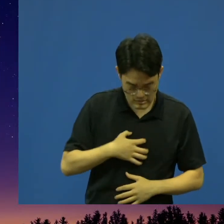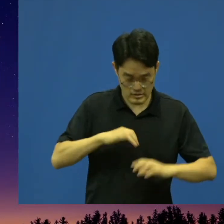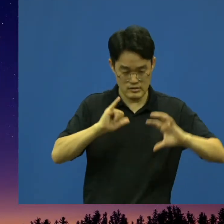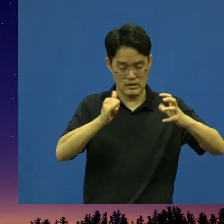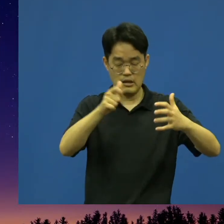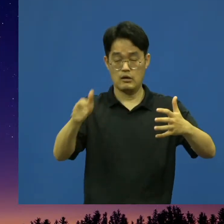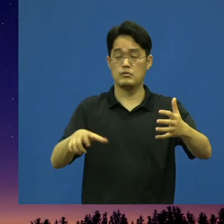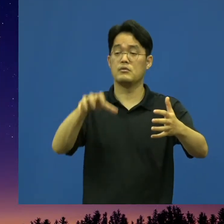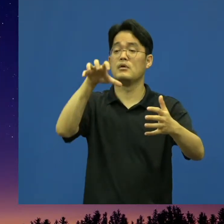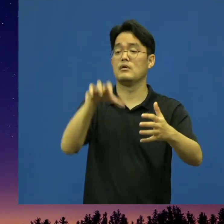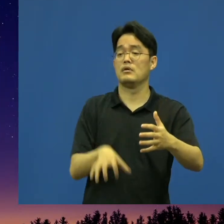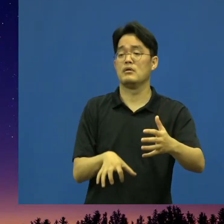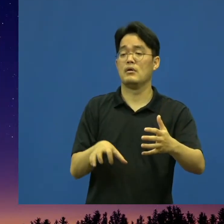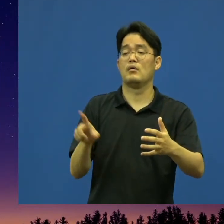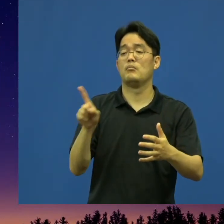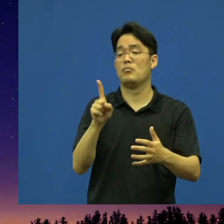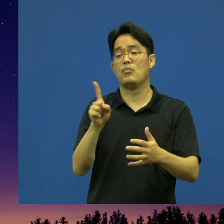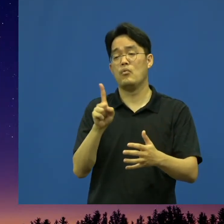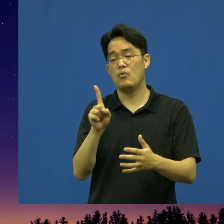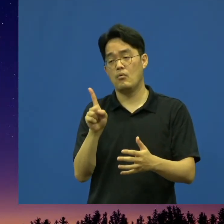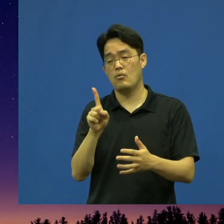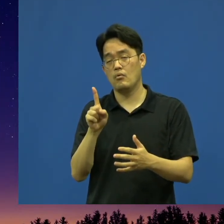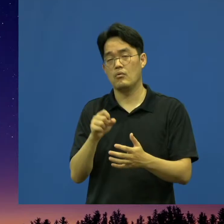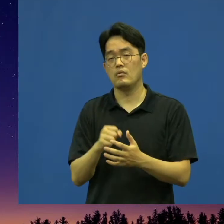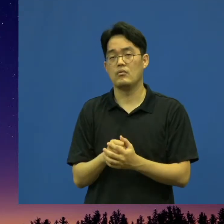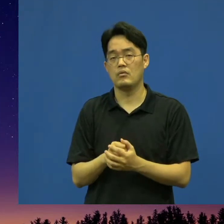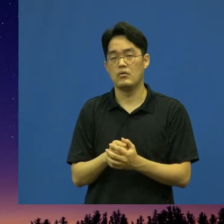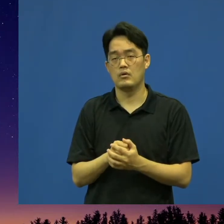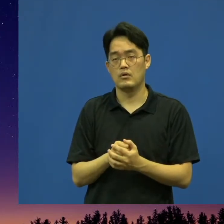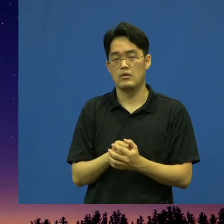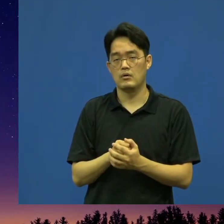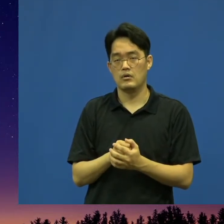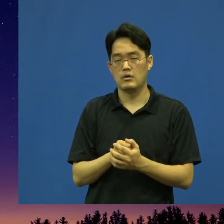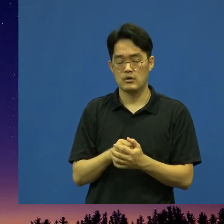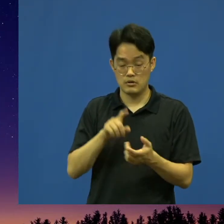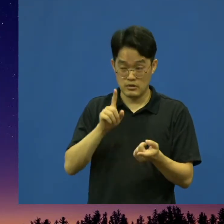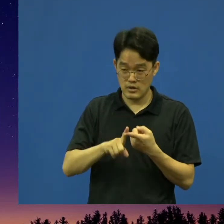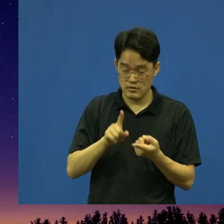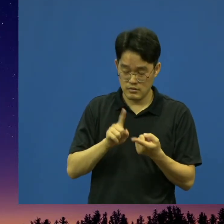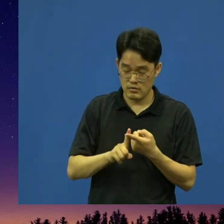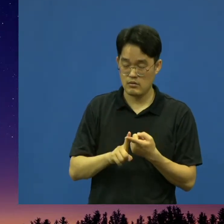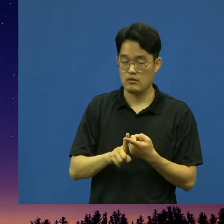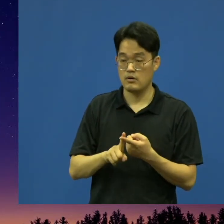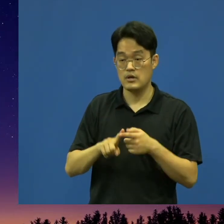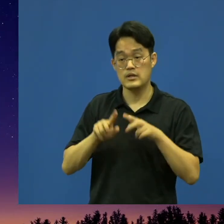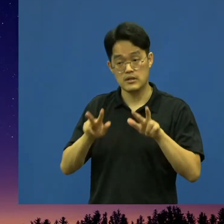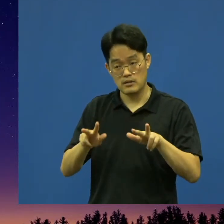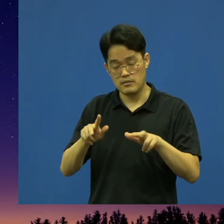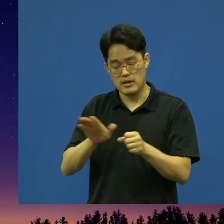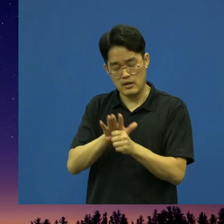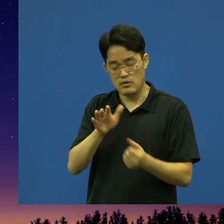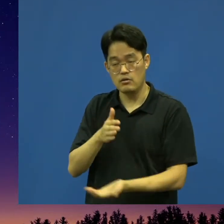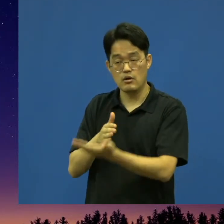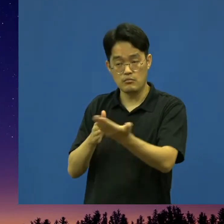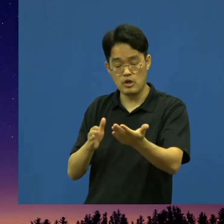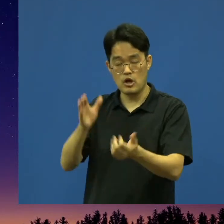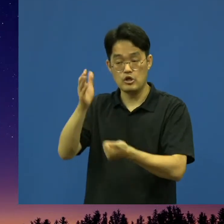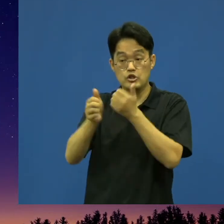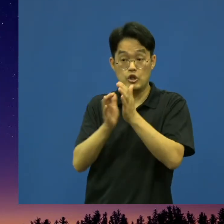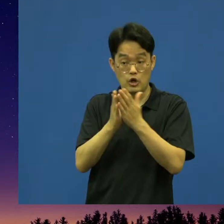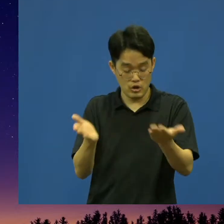뭐하고 계실까? 그렇게 질문하고 반문하지만 사랑하는 여러분, 성경은